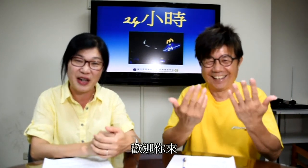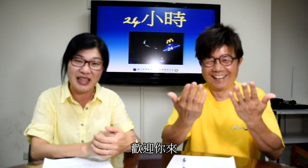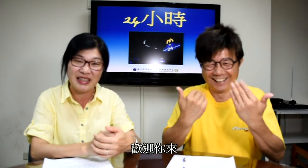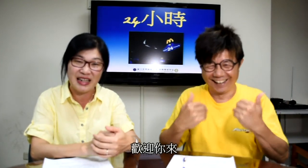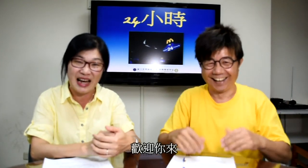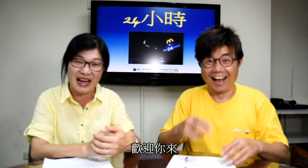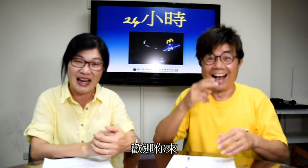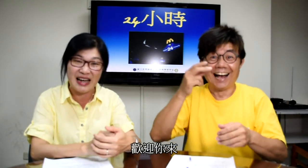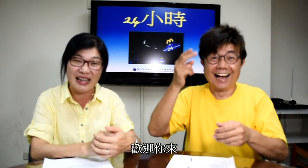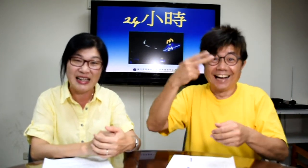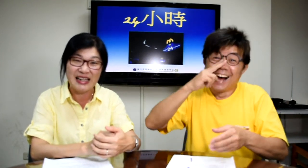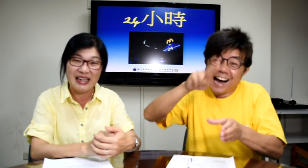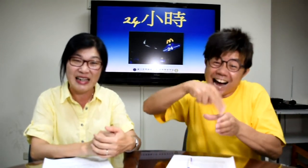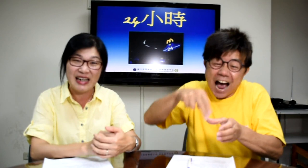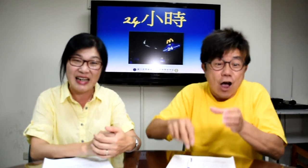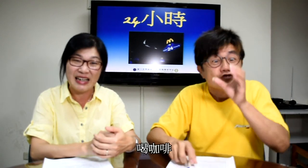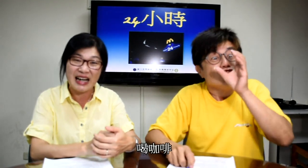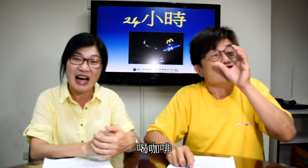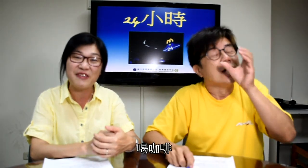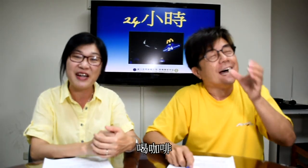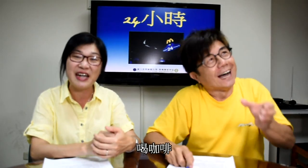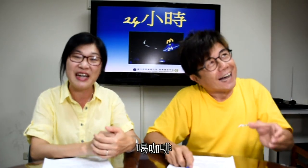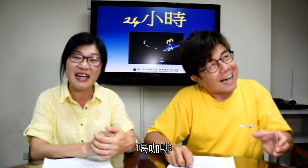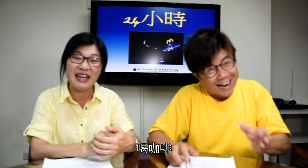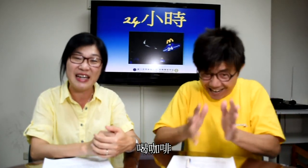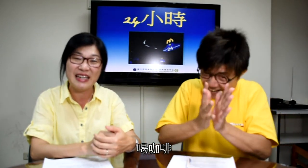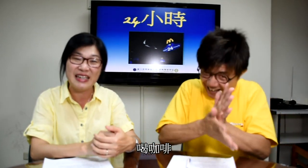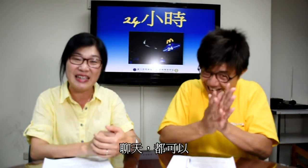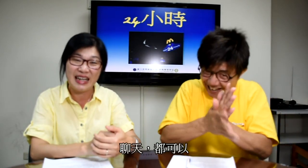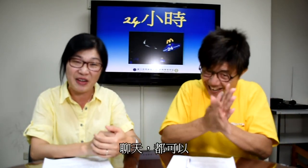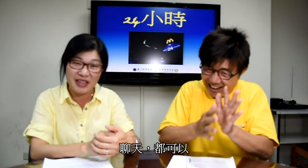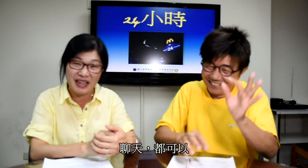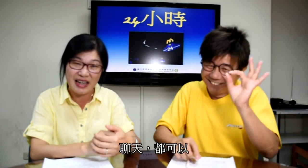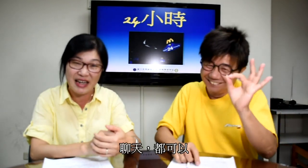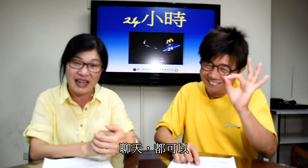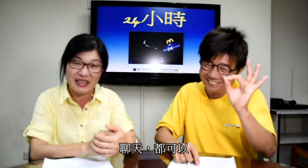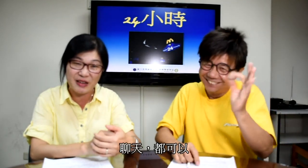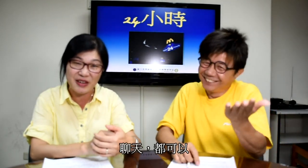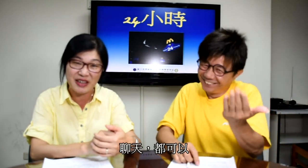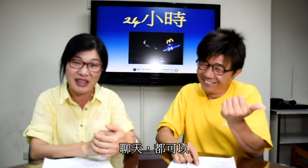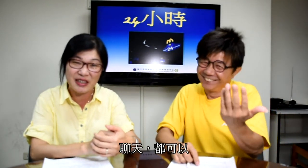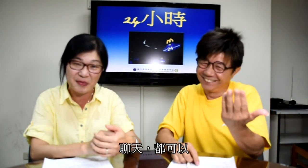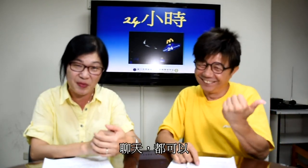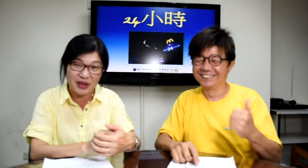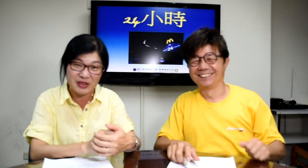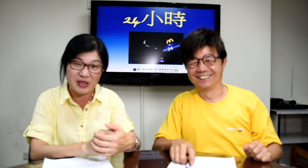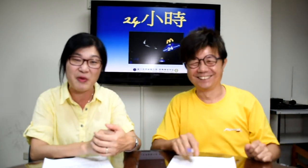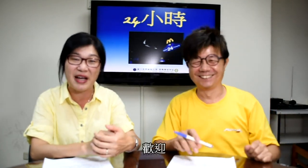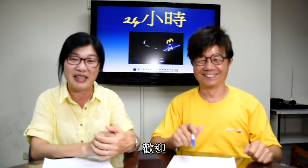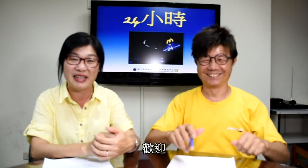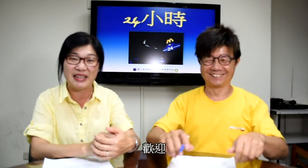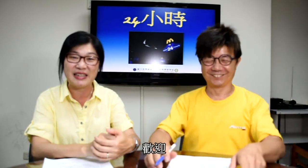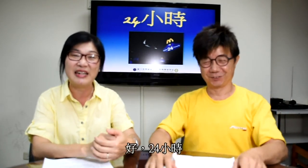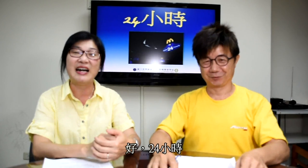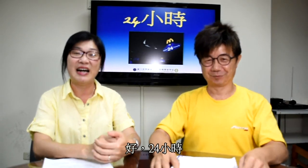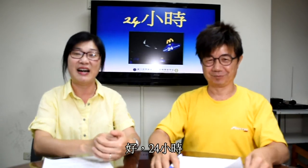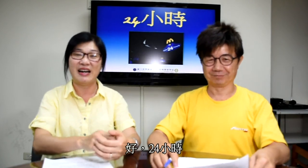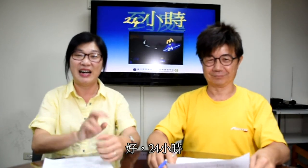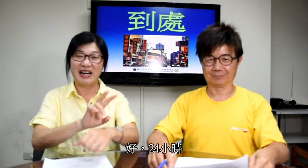迎你来。喝咖啡、聊天都可以，欢迎。好，